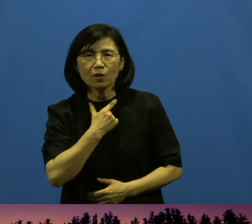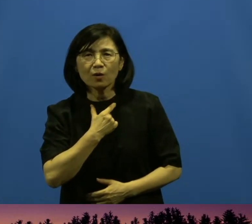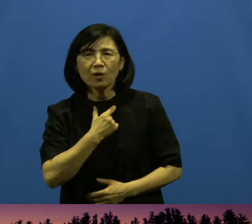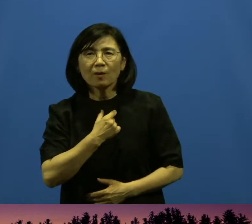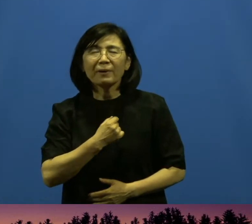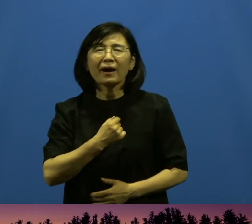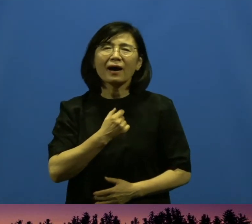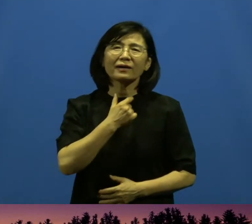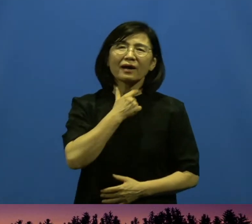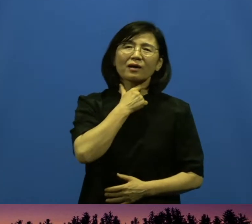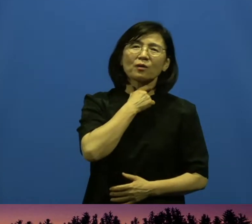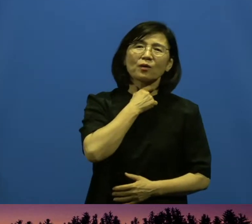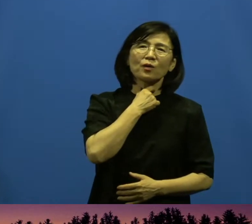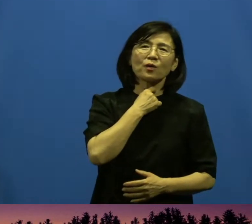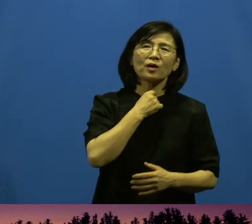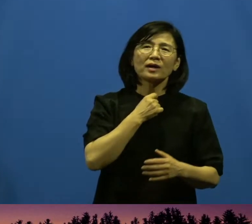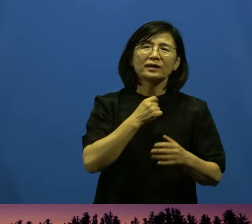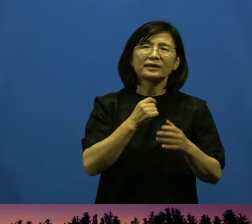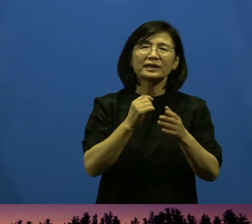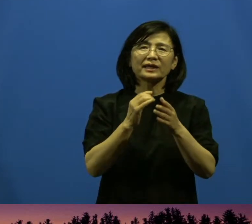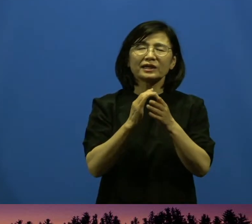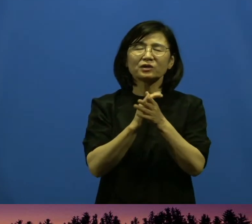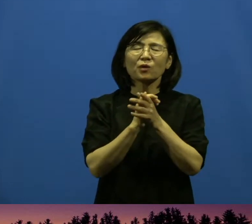원하고 바라고